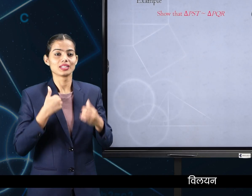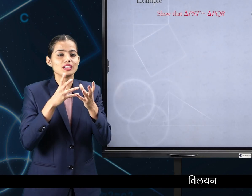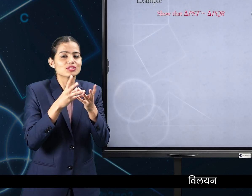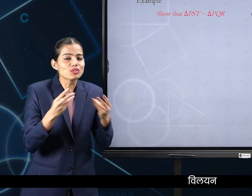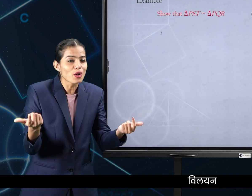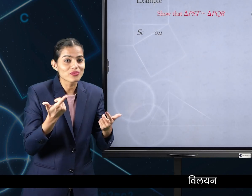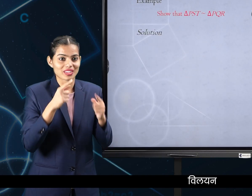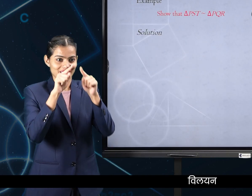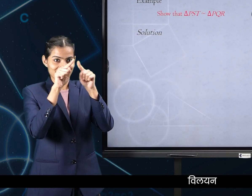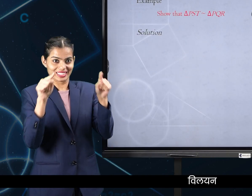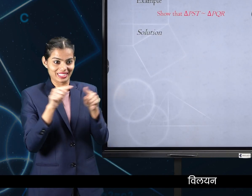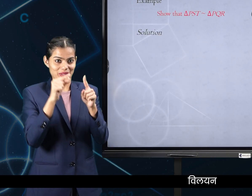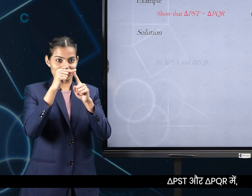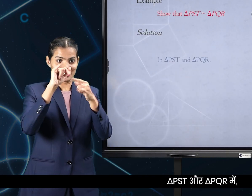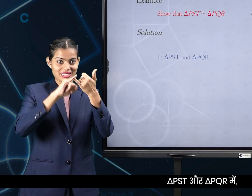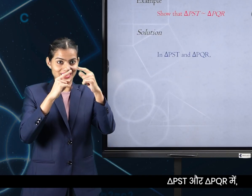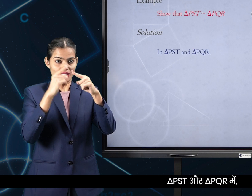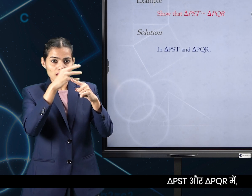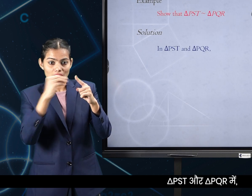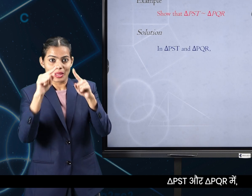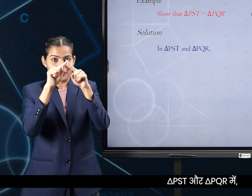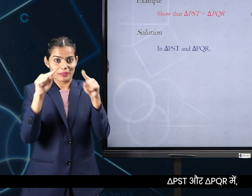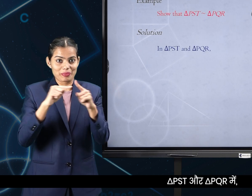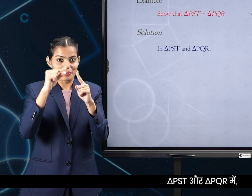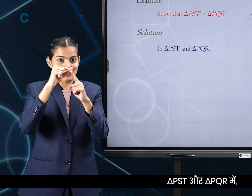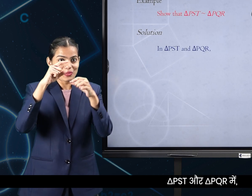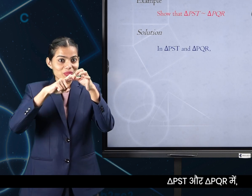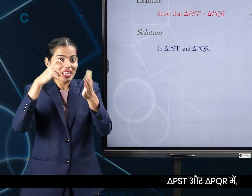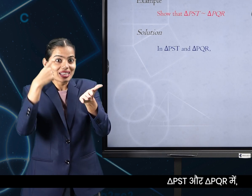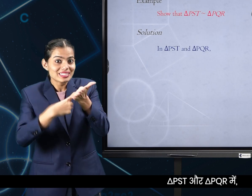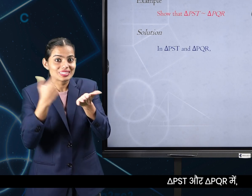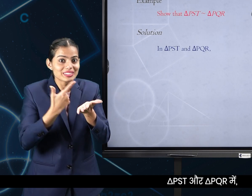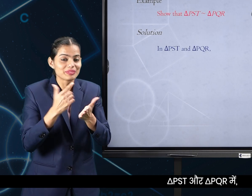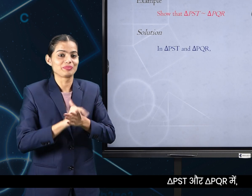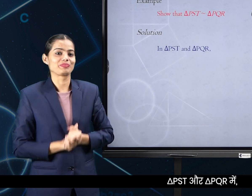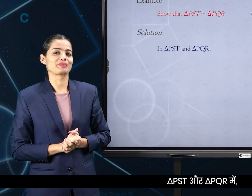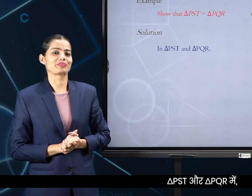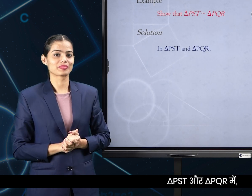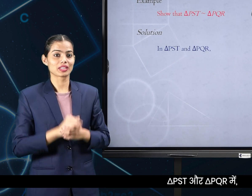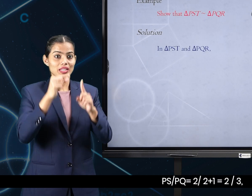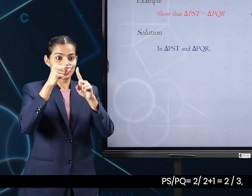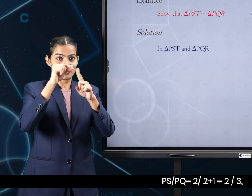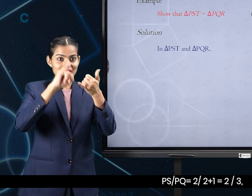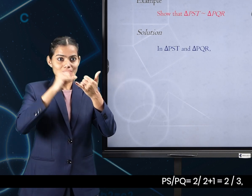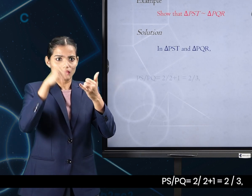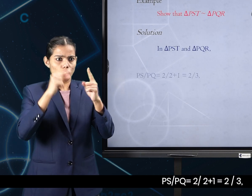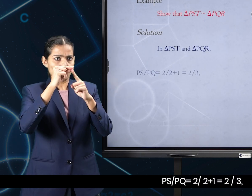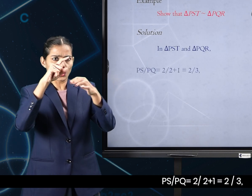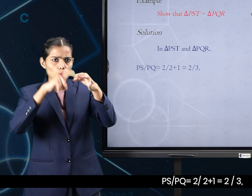विलयन 1। त्रिभुज पीएसटी और त्रिभुज पीक्यूआर में पीएस बाई पी क्यू इज इक्वल